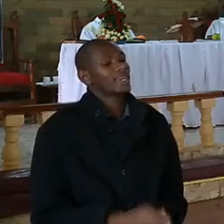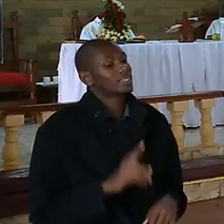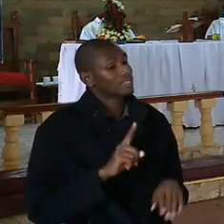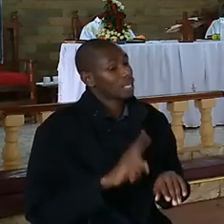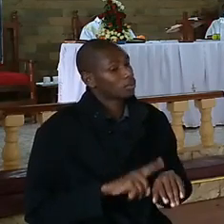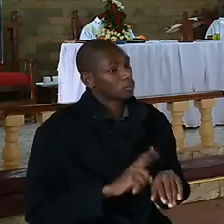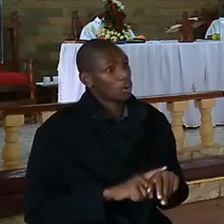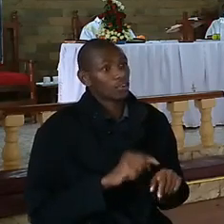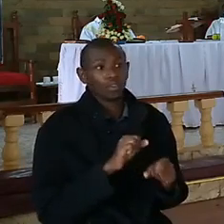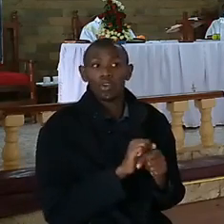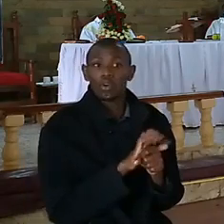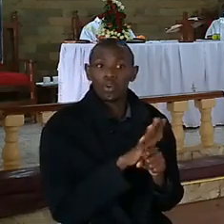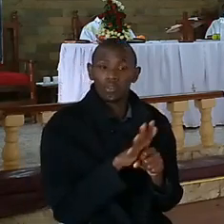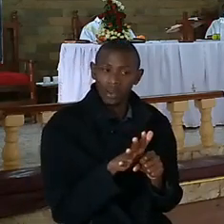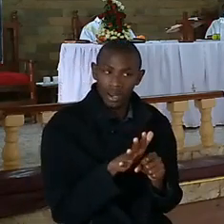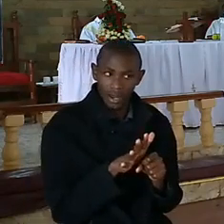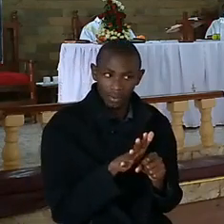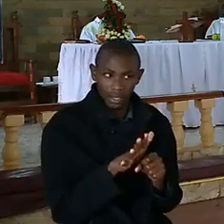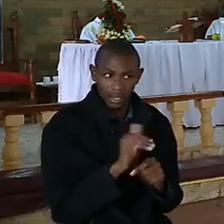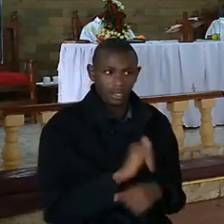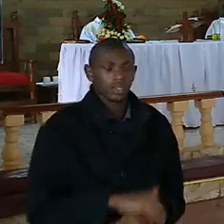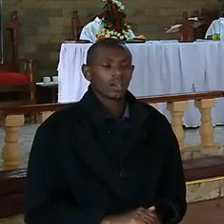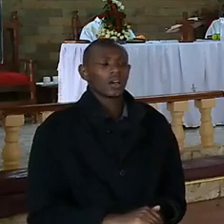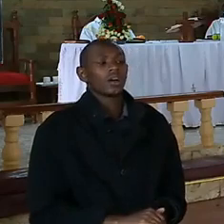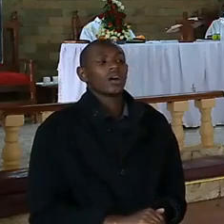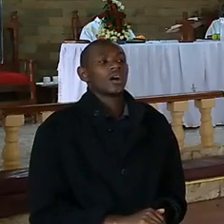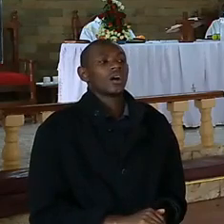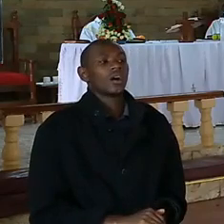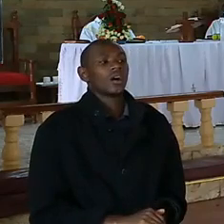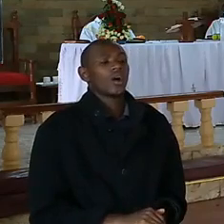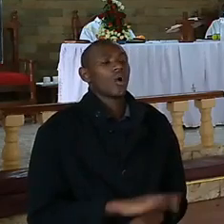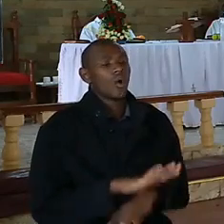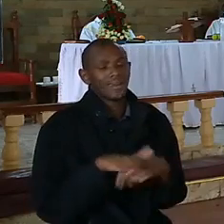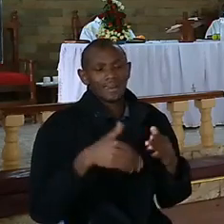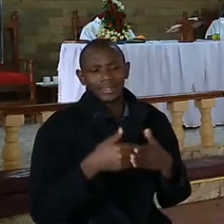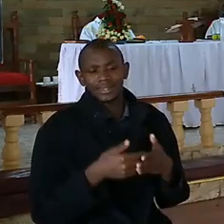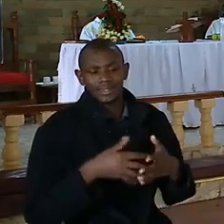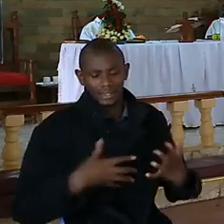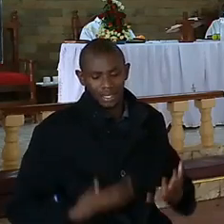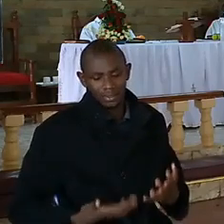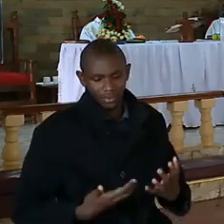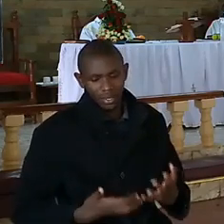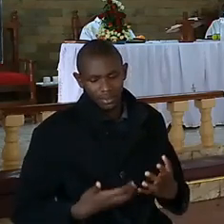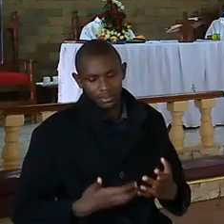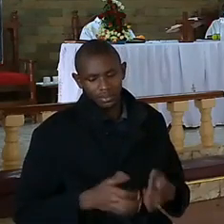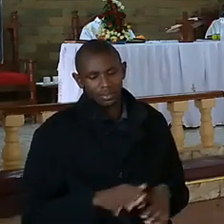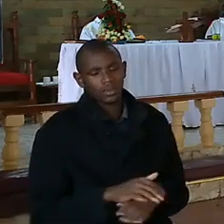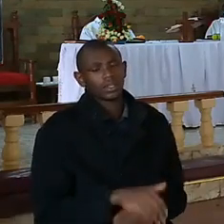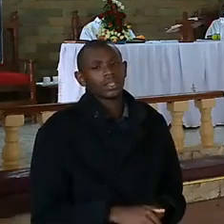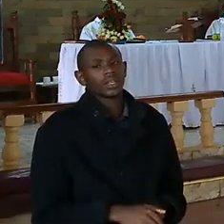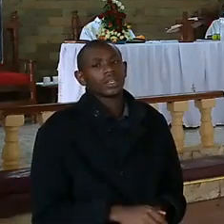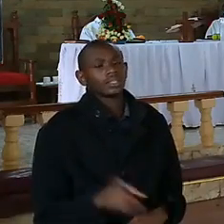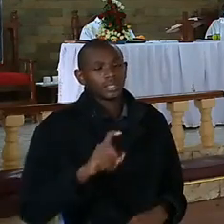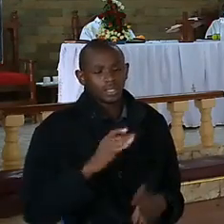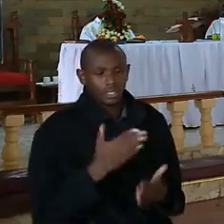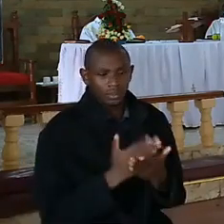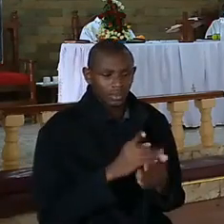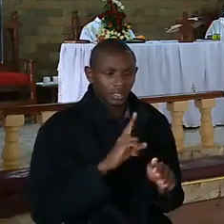fields of our professions and our callings has been affected na rimona tukeyuragia hihi ngai uri o hamwe na